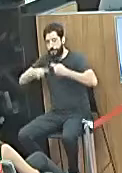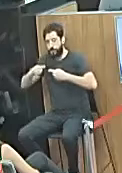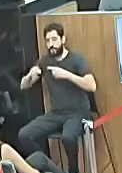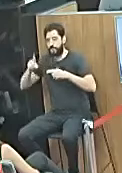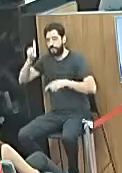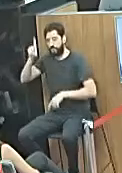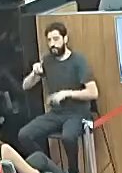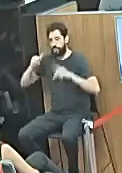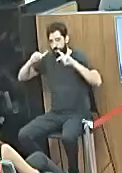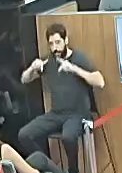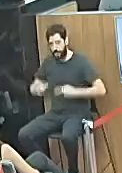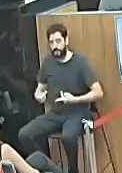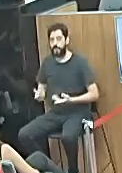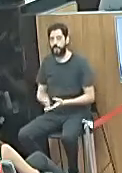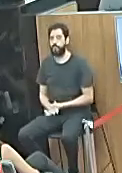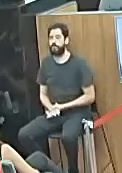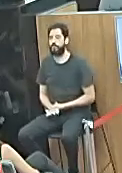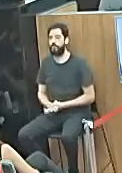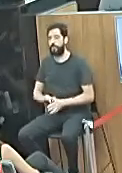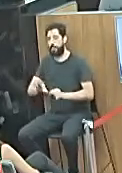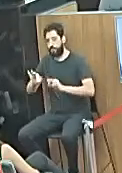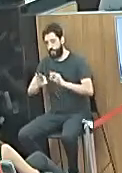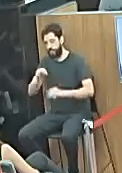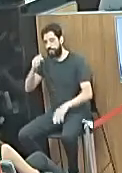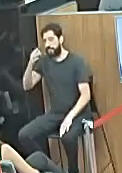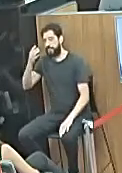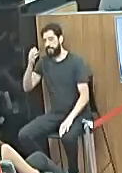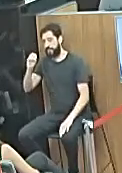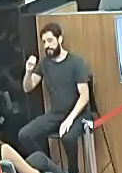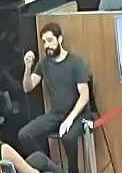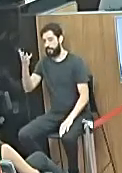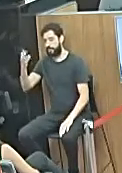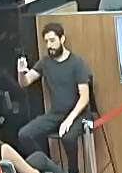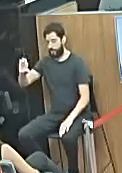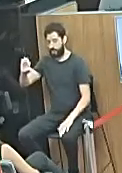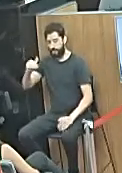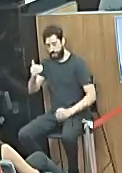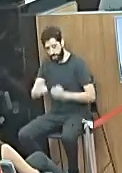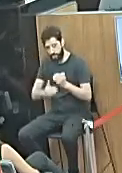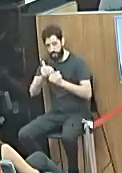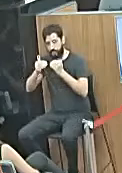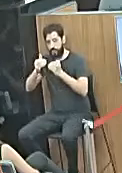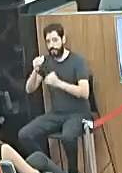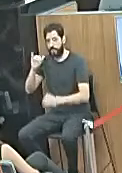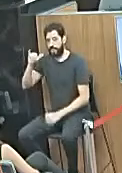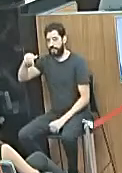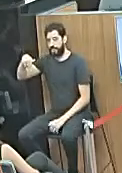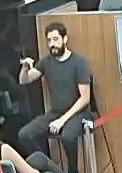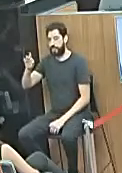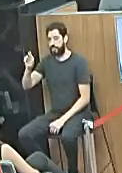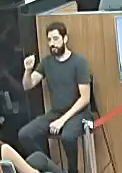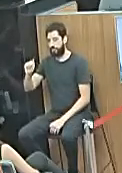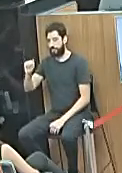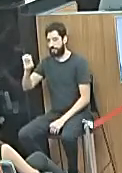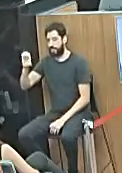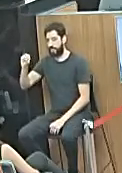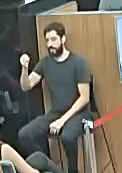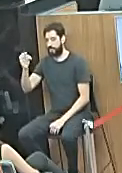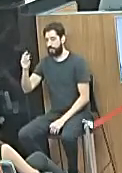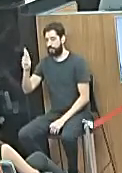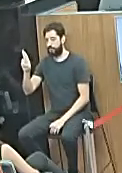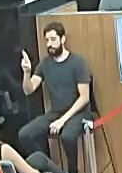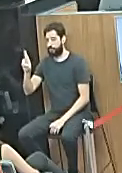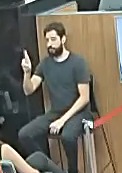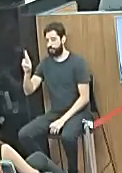humanos programa 0 49 desenvolvimento da infraestrutura do norte e nordeste de minas